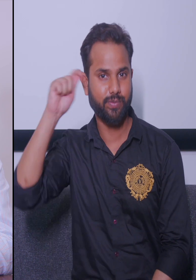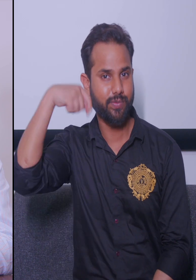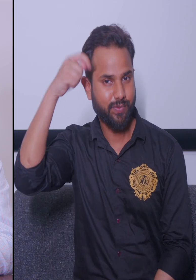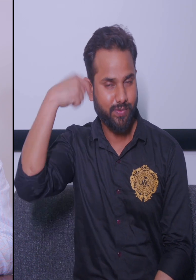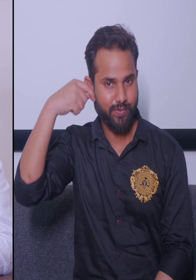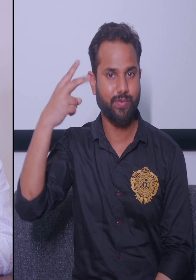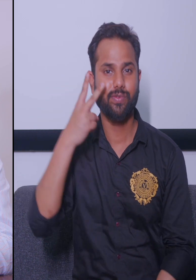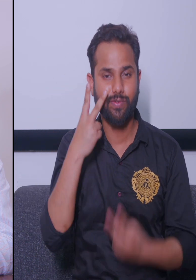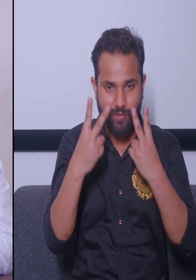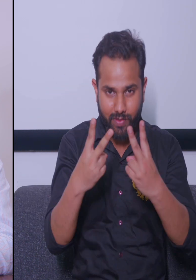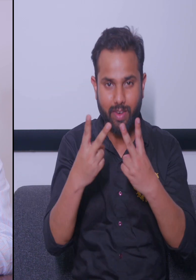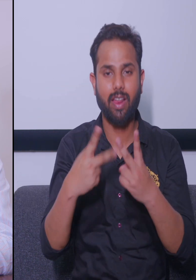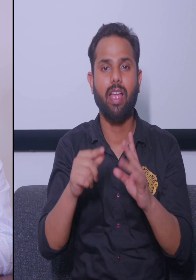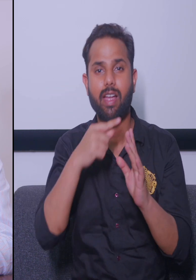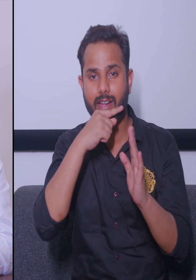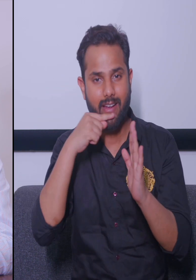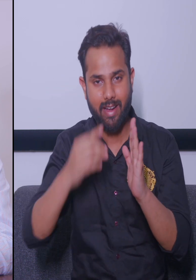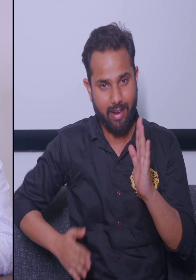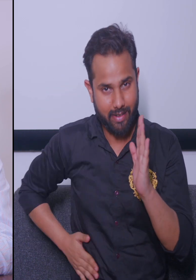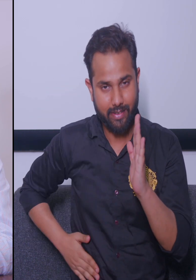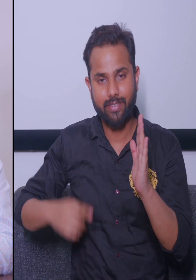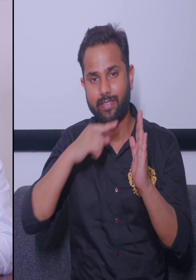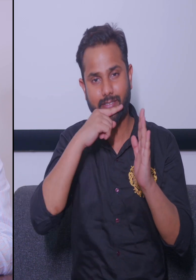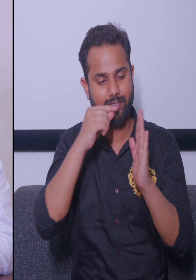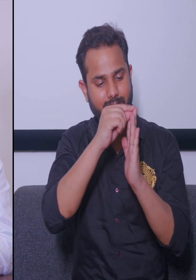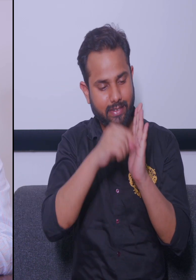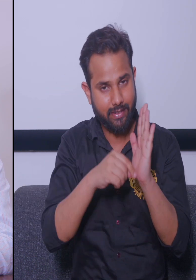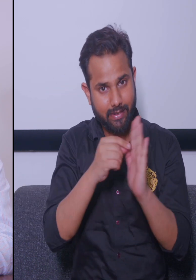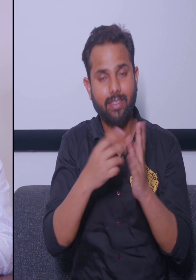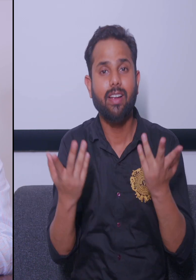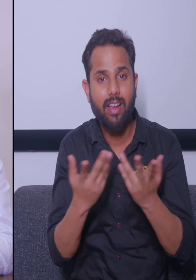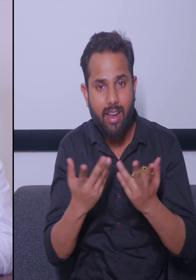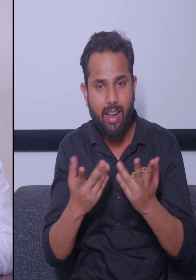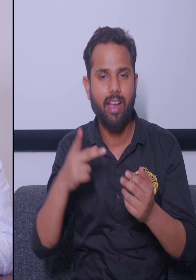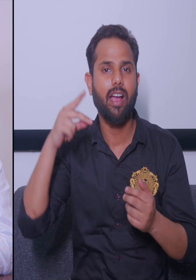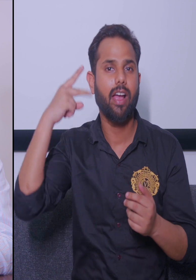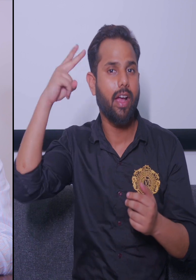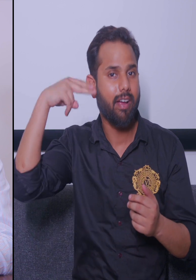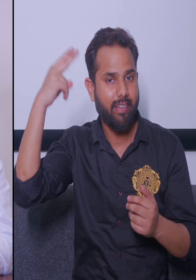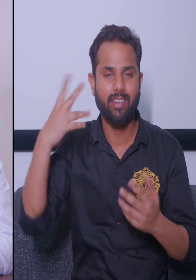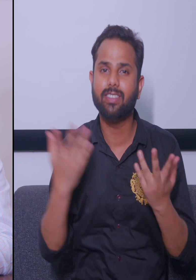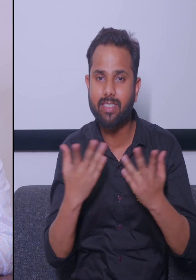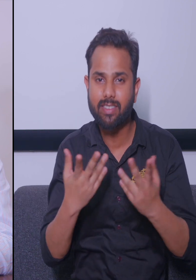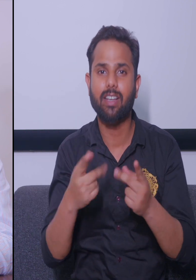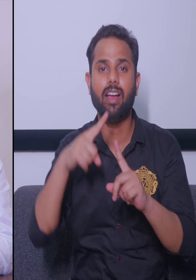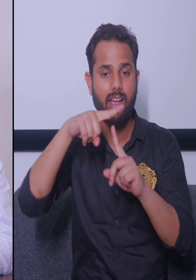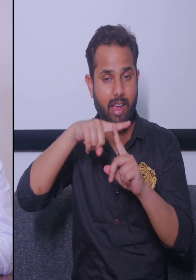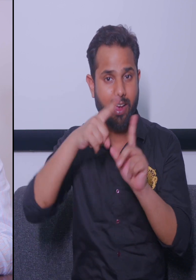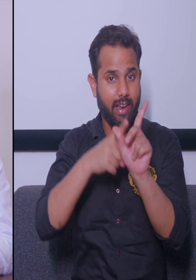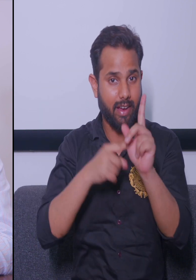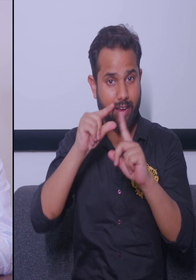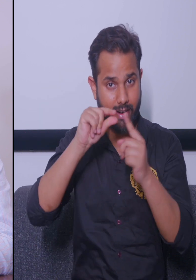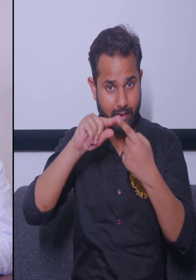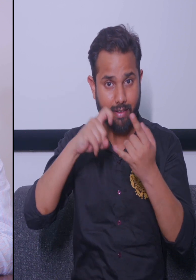पिछले वीडियो में हमने जाना कि पेप्टिक अल्सर डिजीज़ यानी पेट के छाले क्या होते हैं, इनके लक्षण क्या होते हैं, ये कितने प्रकार के